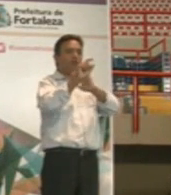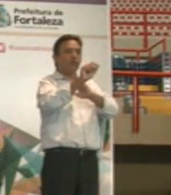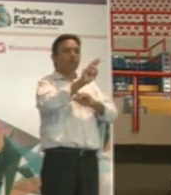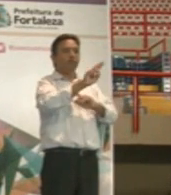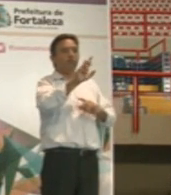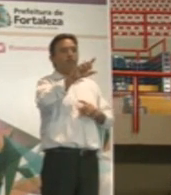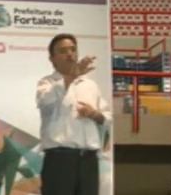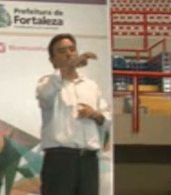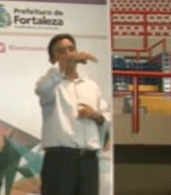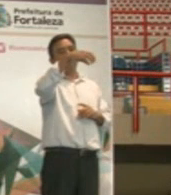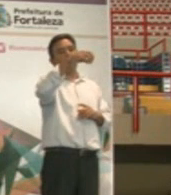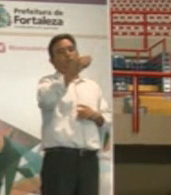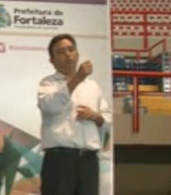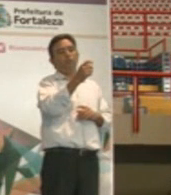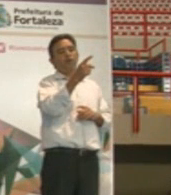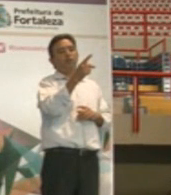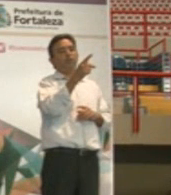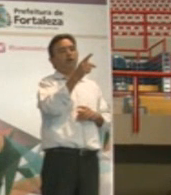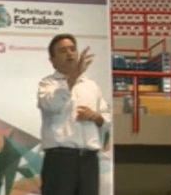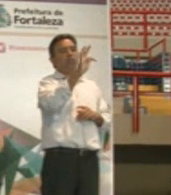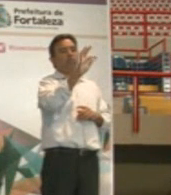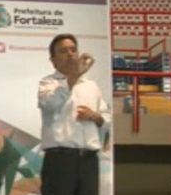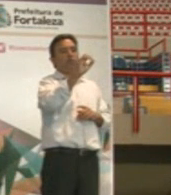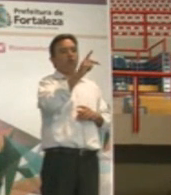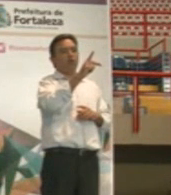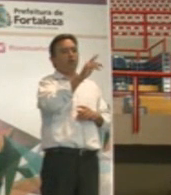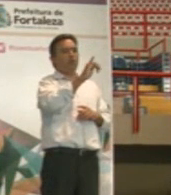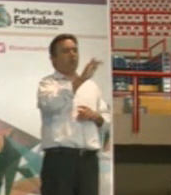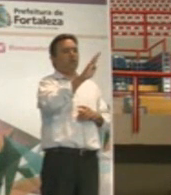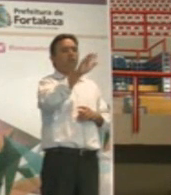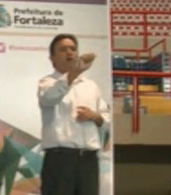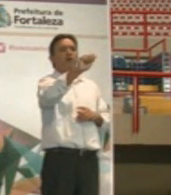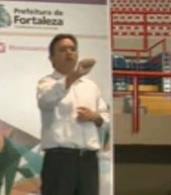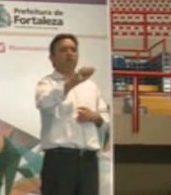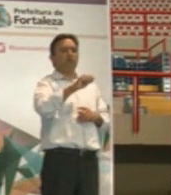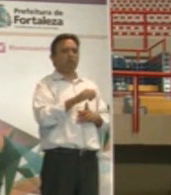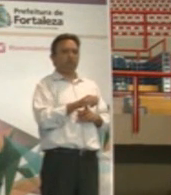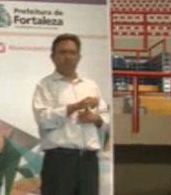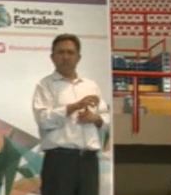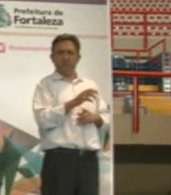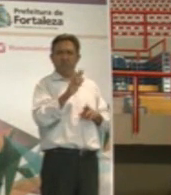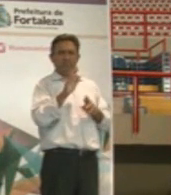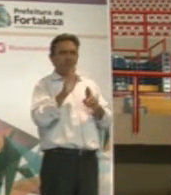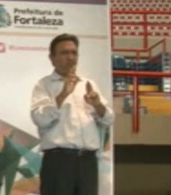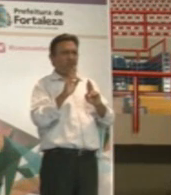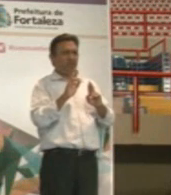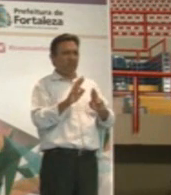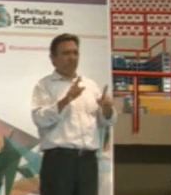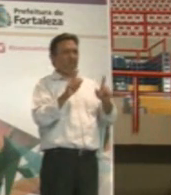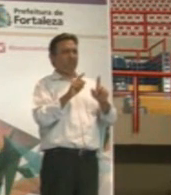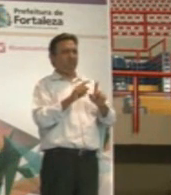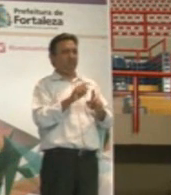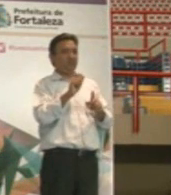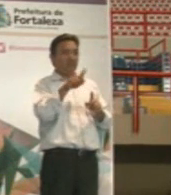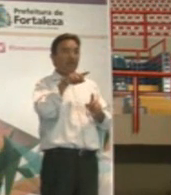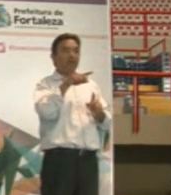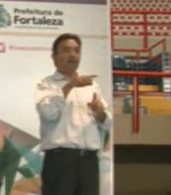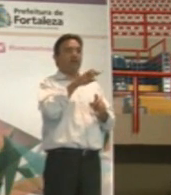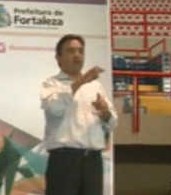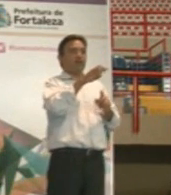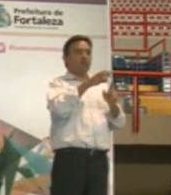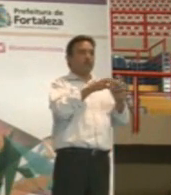Mapitoba ou Matopiba. Professor, não tinha outro nome não? Ó, eles pegaram apenas as siglas dos